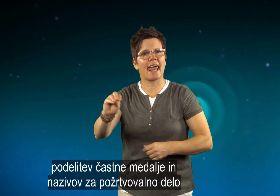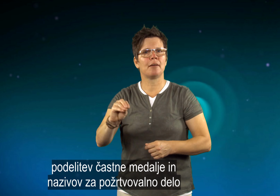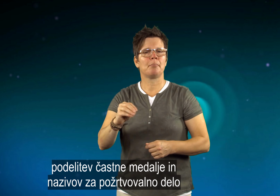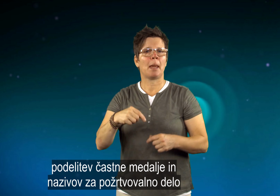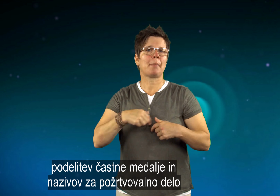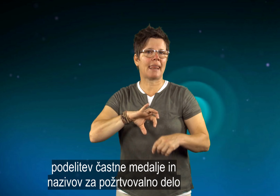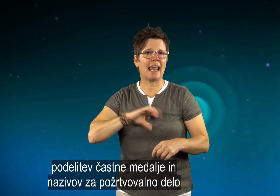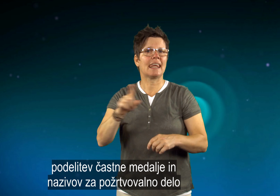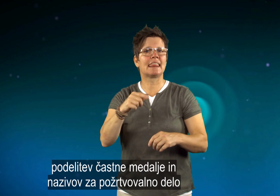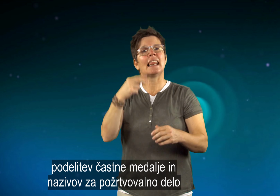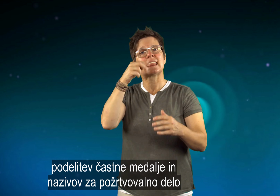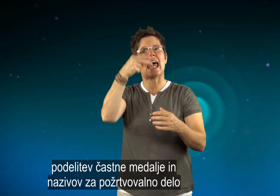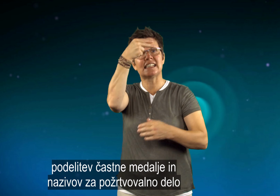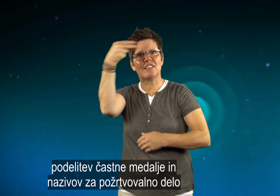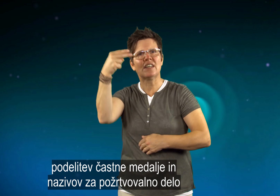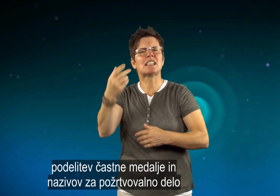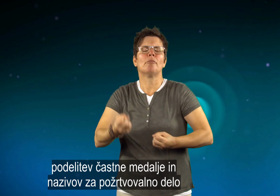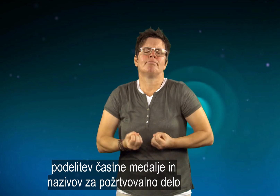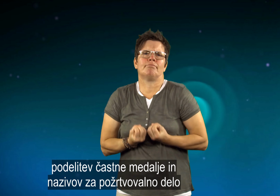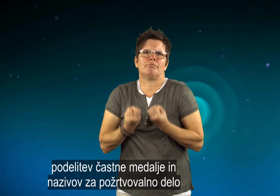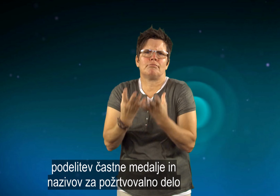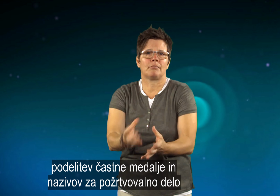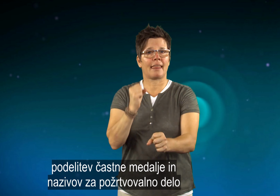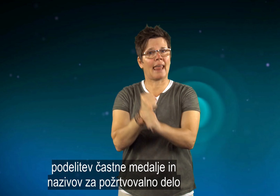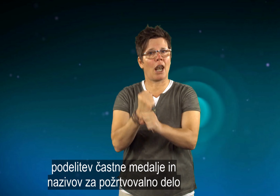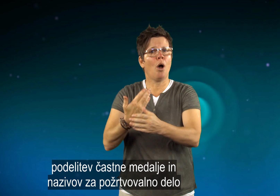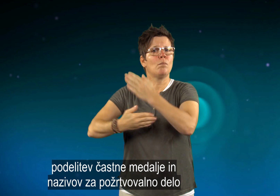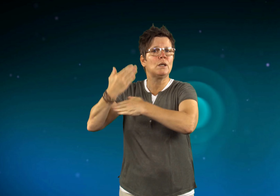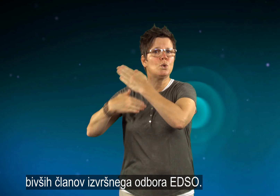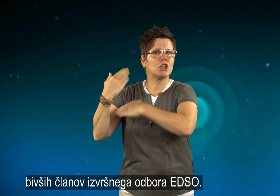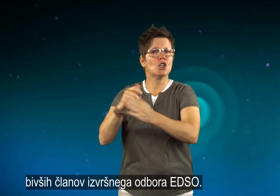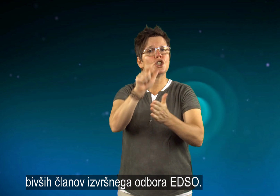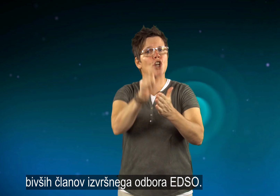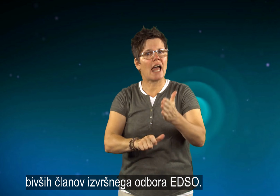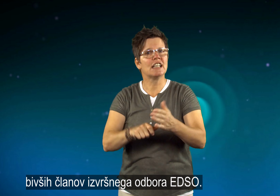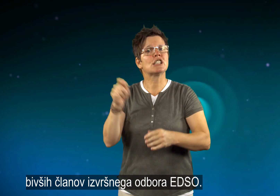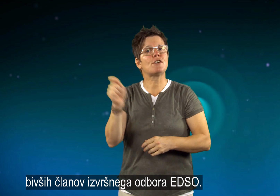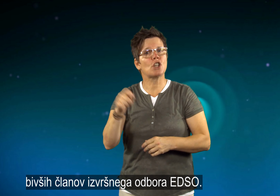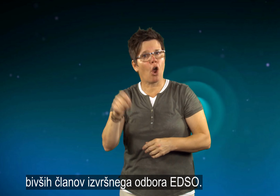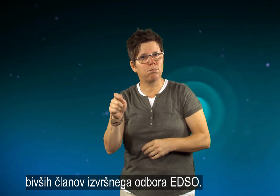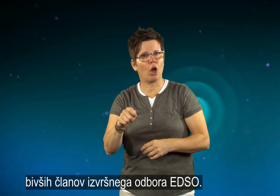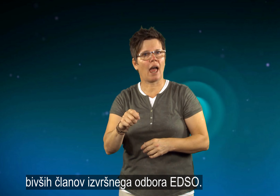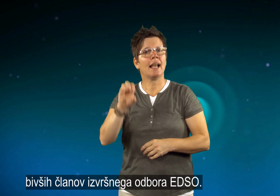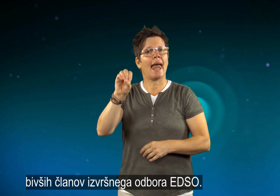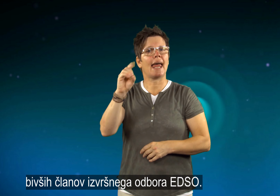medalje in nazivov za požrtvovalno delo bivših članov izvršnega odbora ECO.